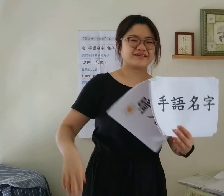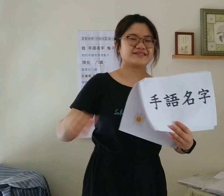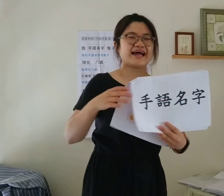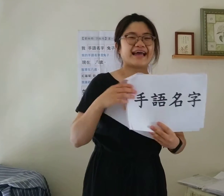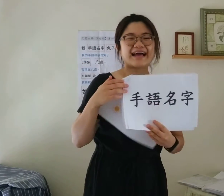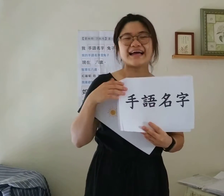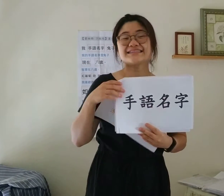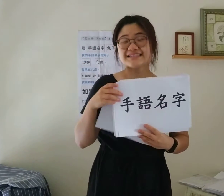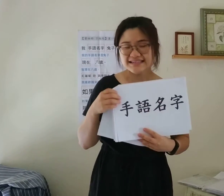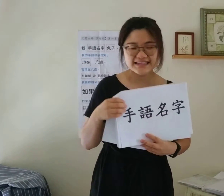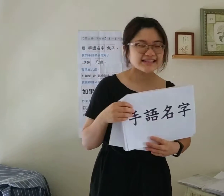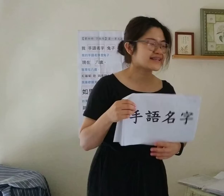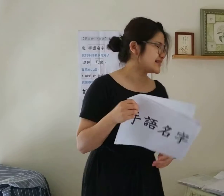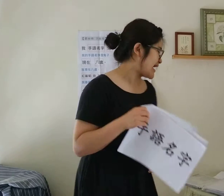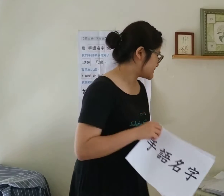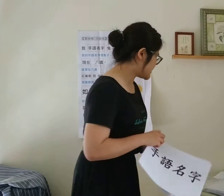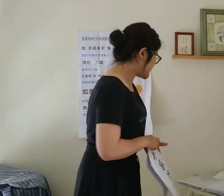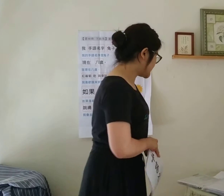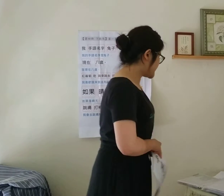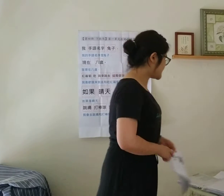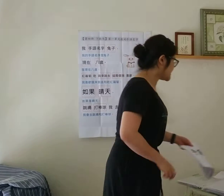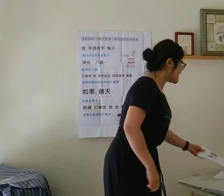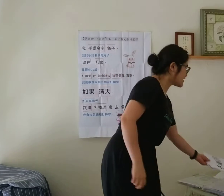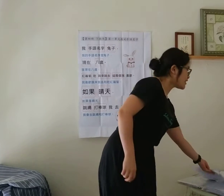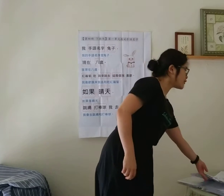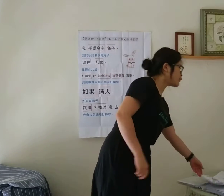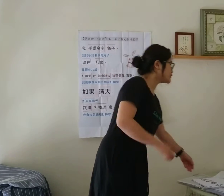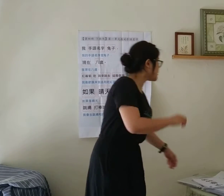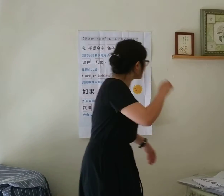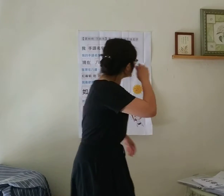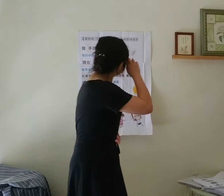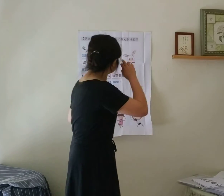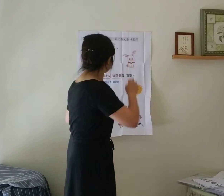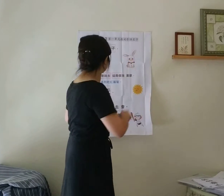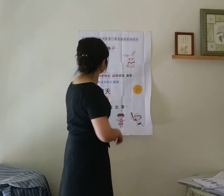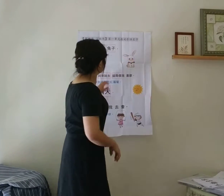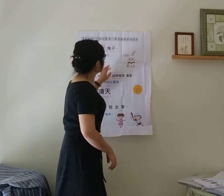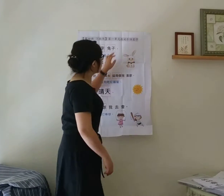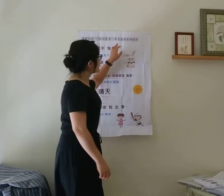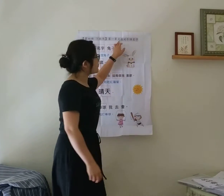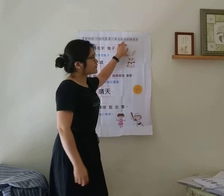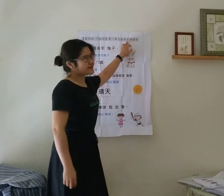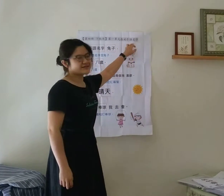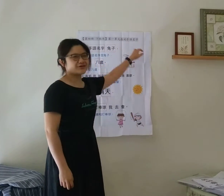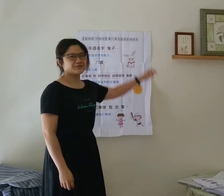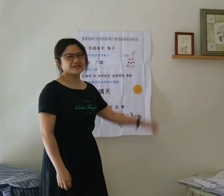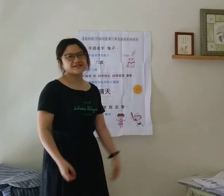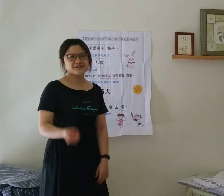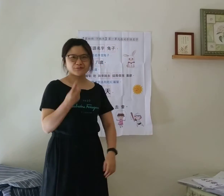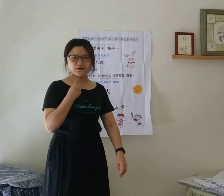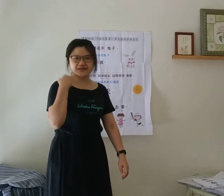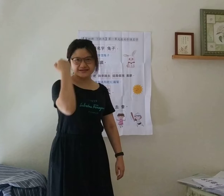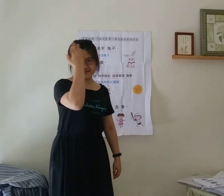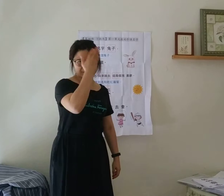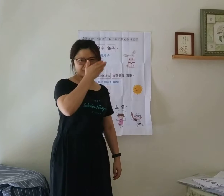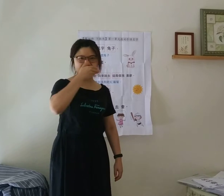就来看看今天的答案，今天的课文哦。今天的课文是我的手语名字，我的手语名